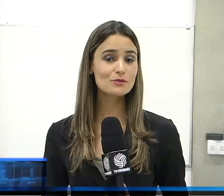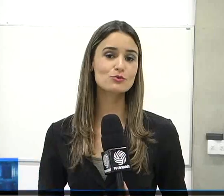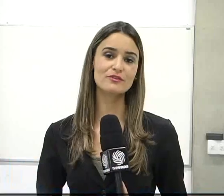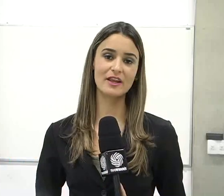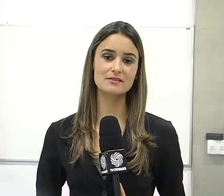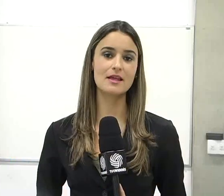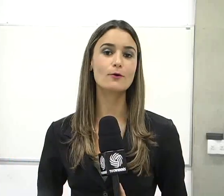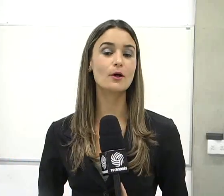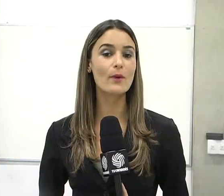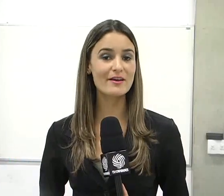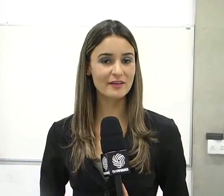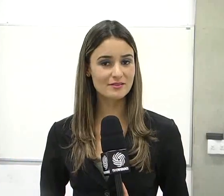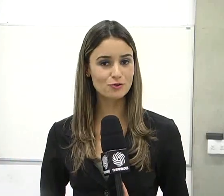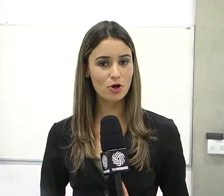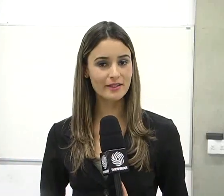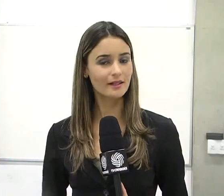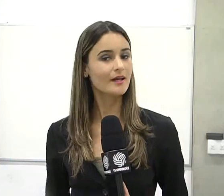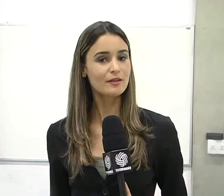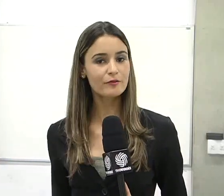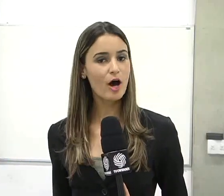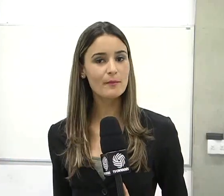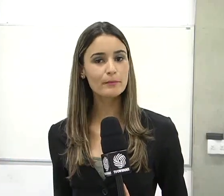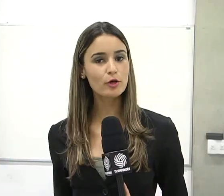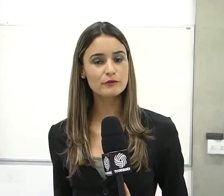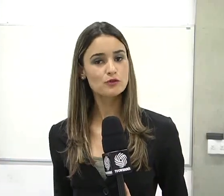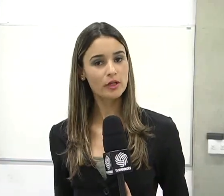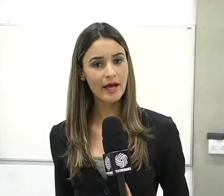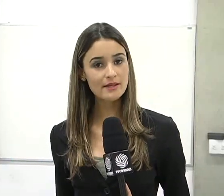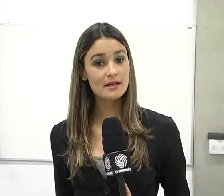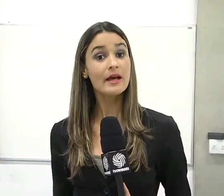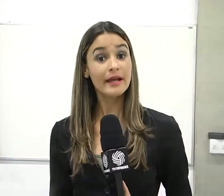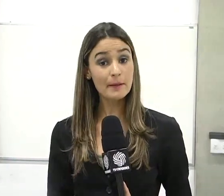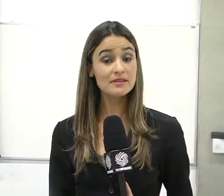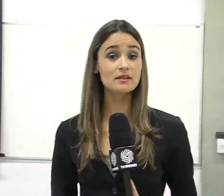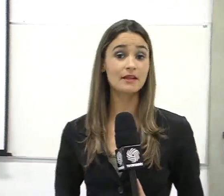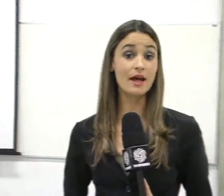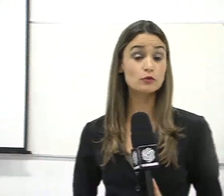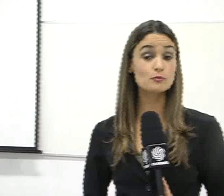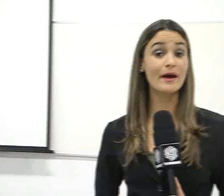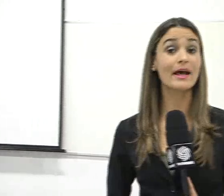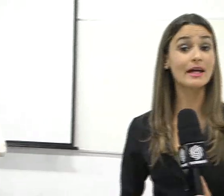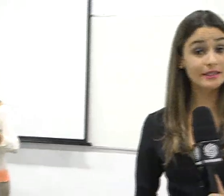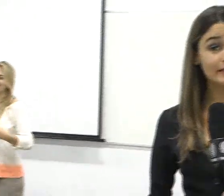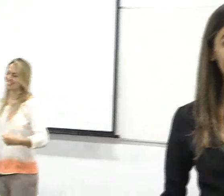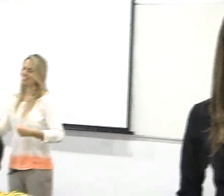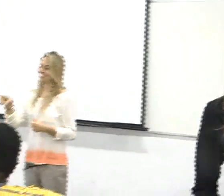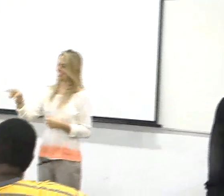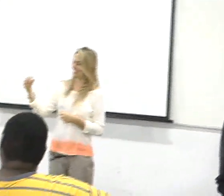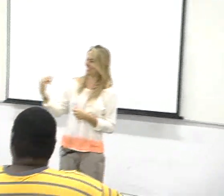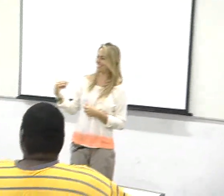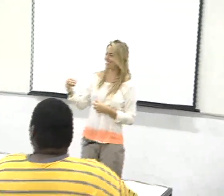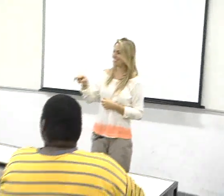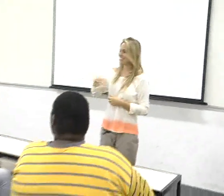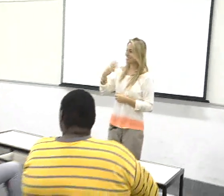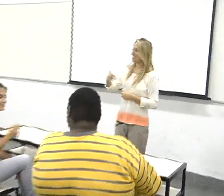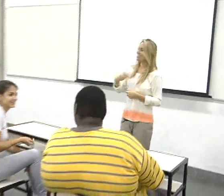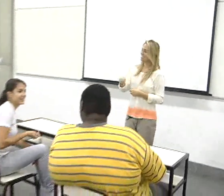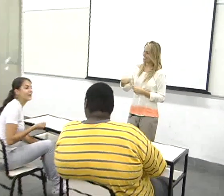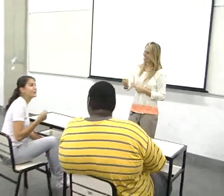um diferencial da UFSJ, que forma profissionais capacitados para atender e se comunicar com